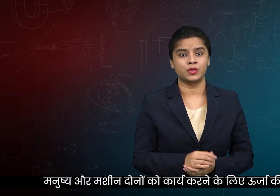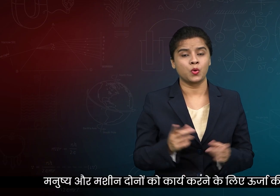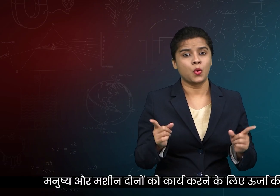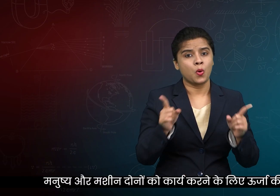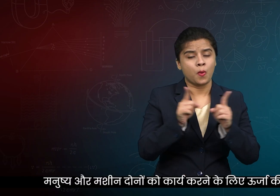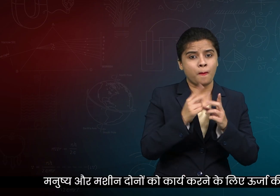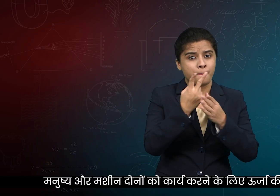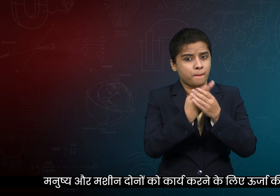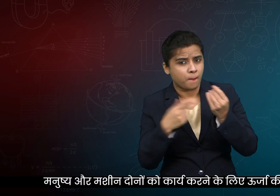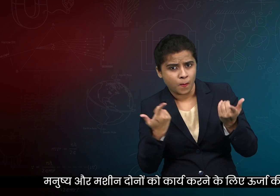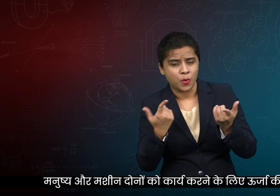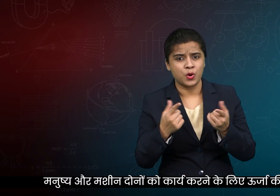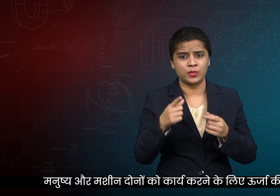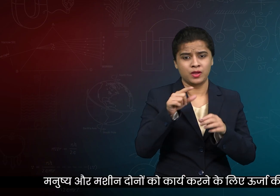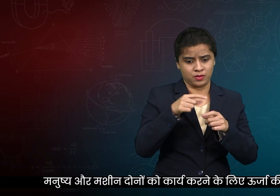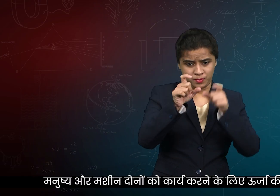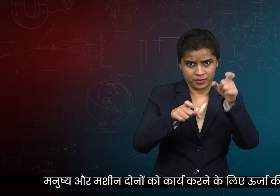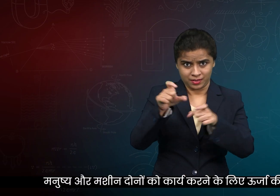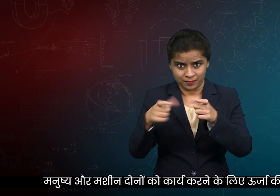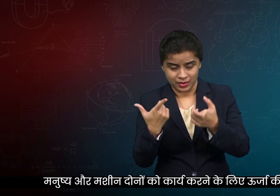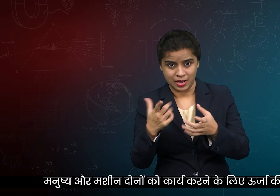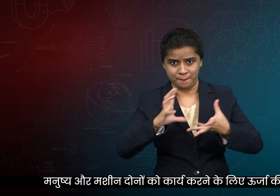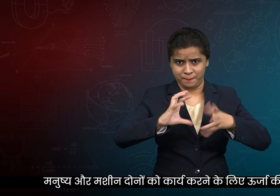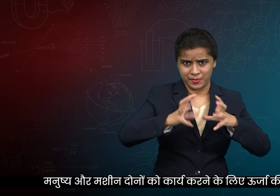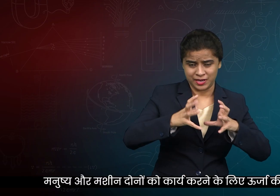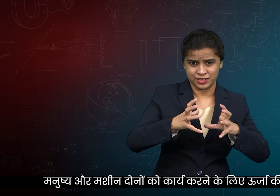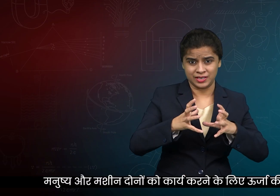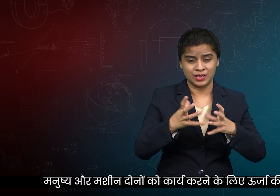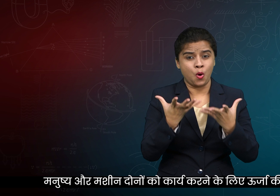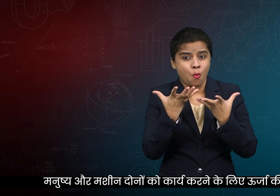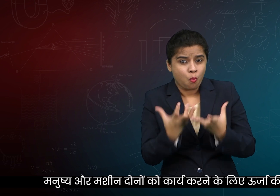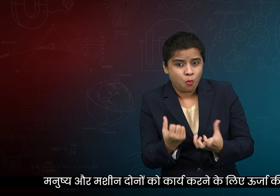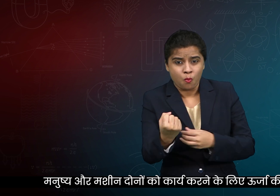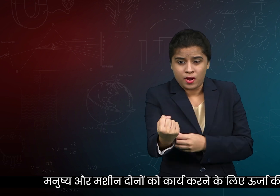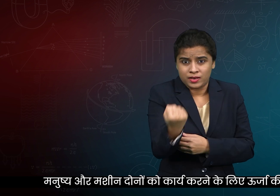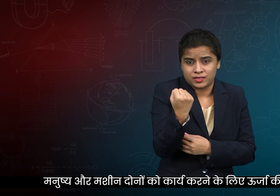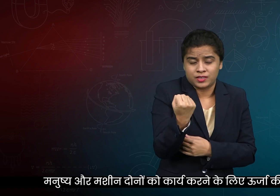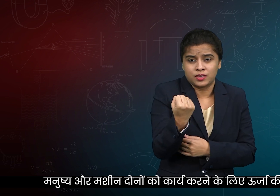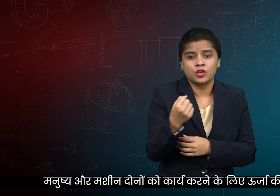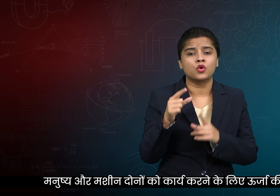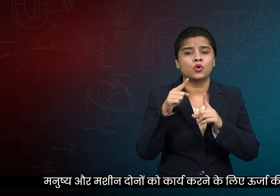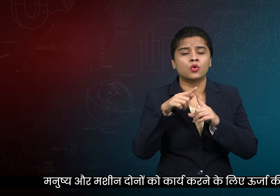मनुष्य और मशीन दोनों को कार्य करने के लिए ऊर्जा की आवश्यकता होती है।